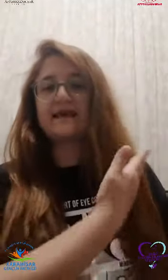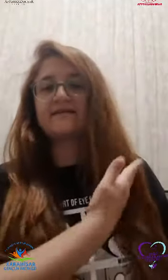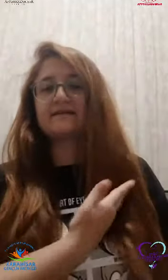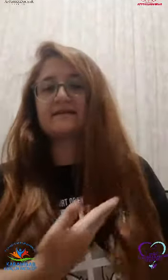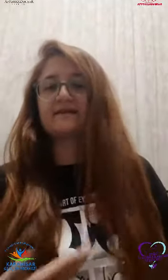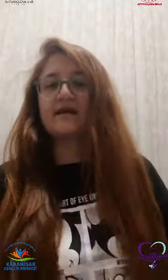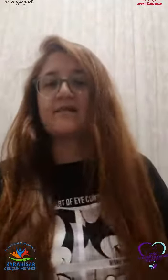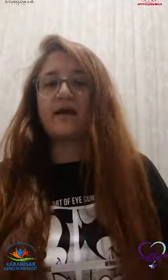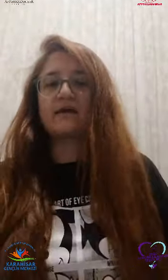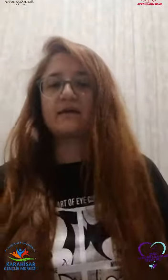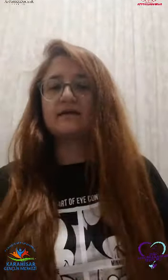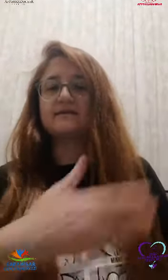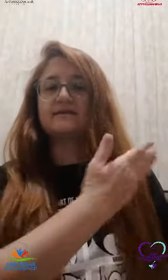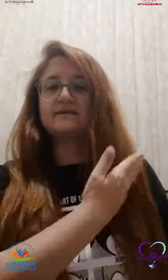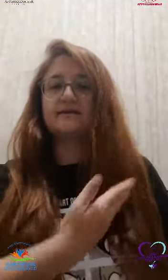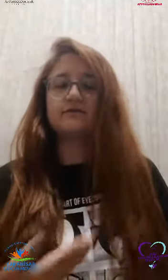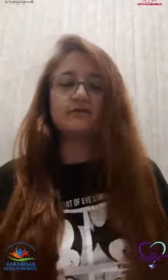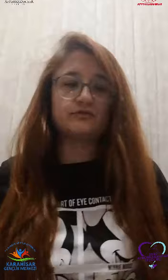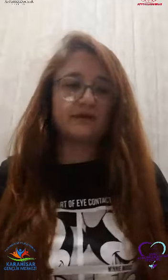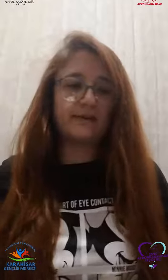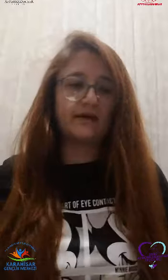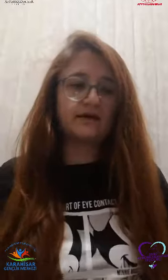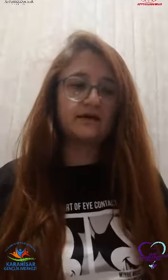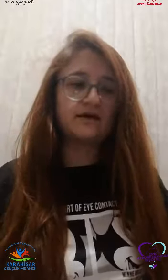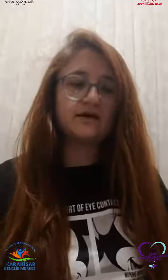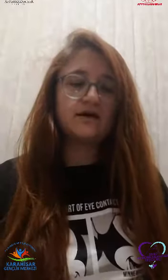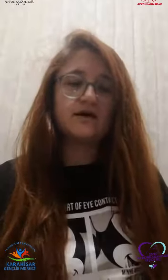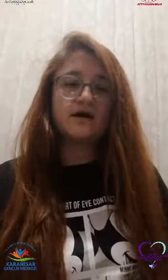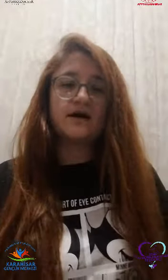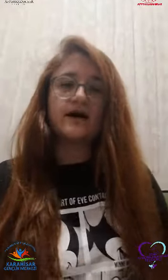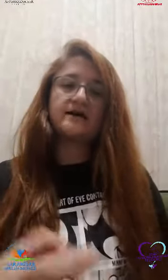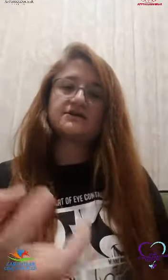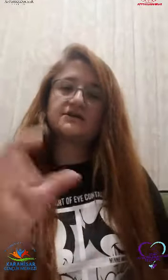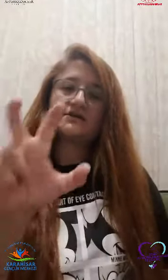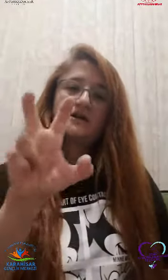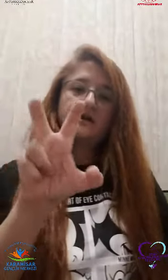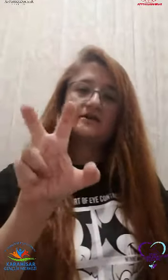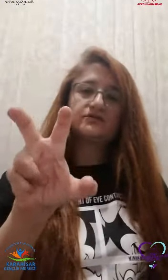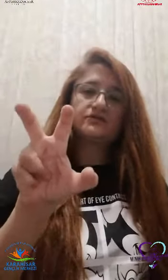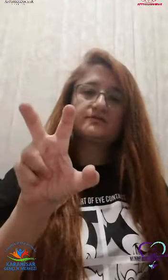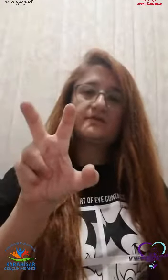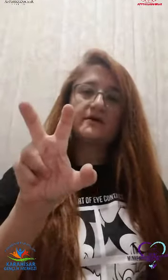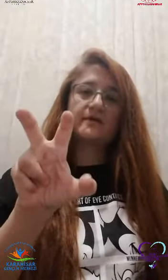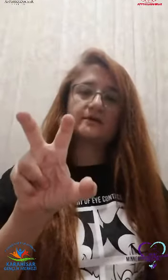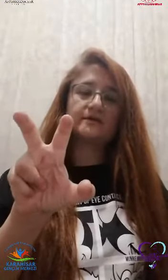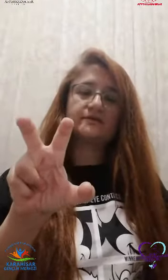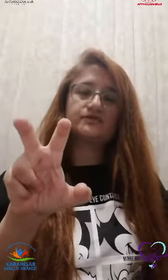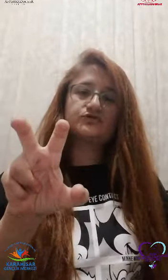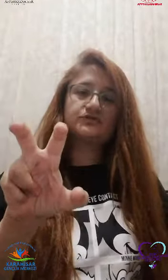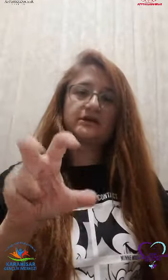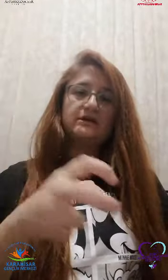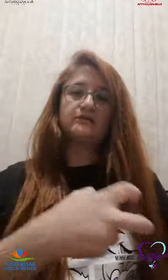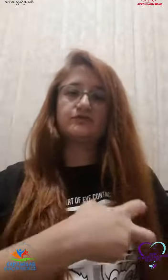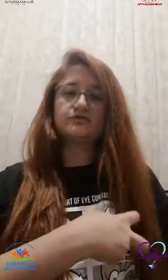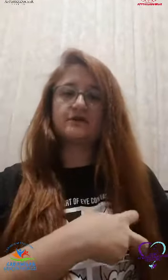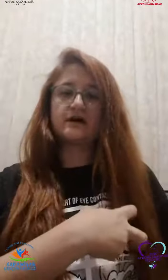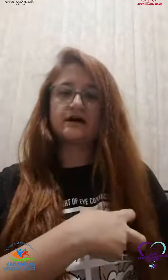Sevgi, sevmek. Seviyorum demek. Aşk. Parmaklarımızı şu şekilde yapıyoruz.